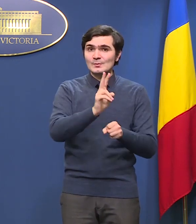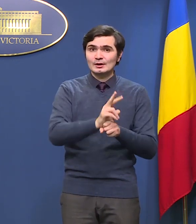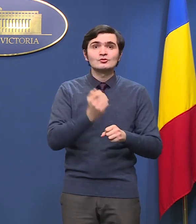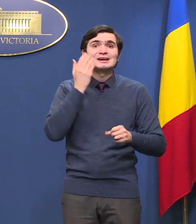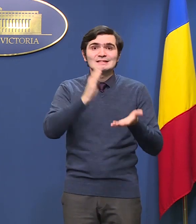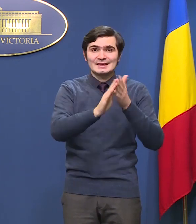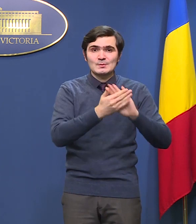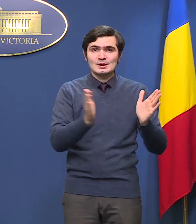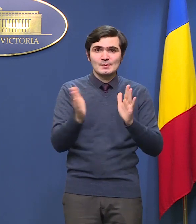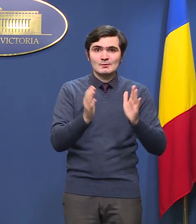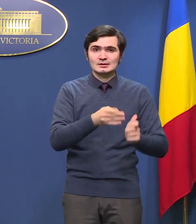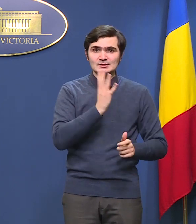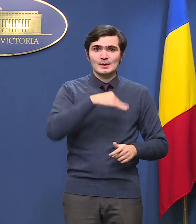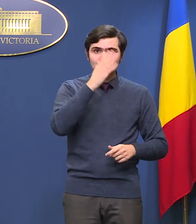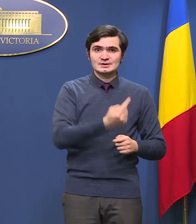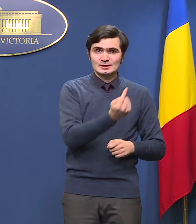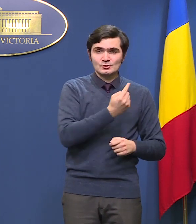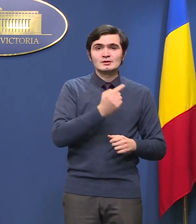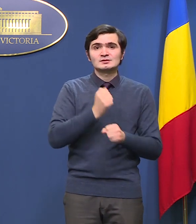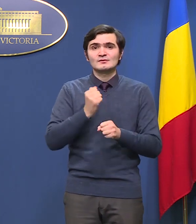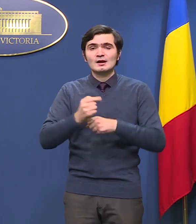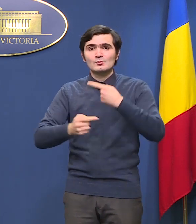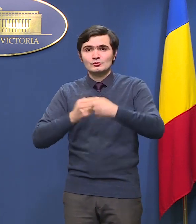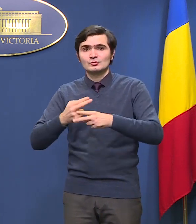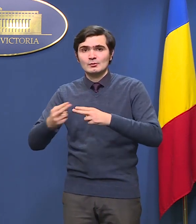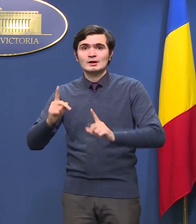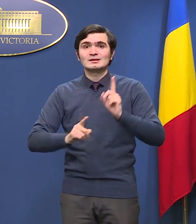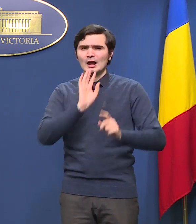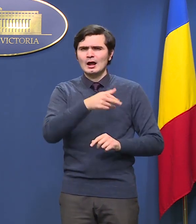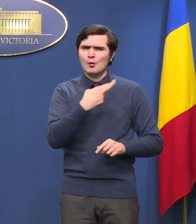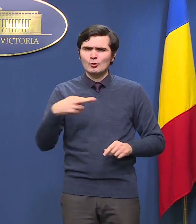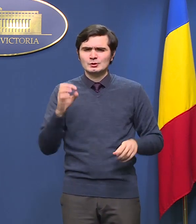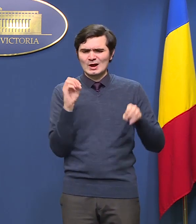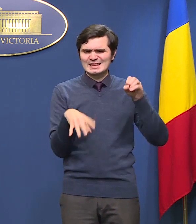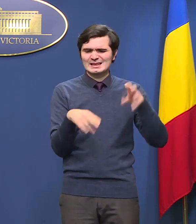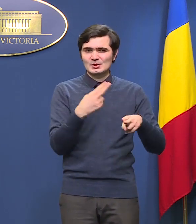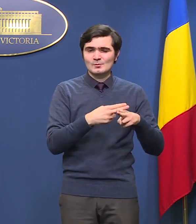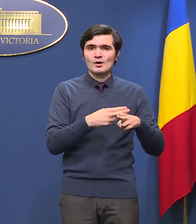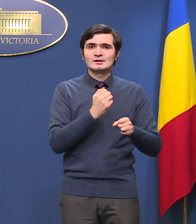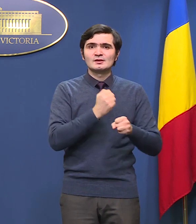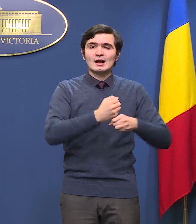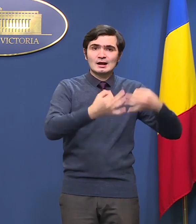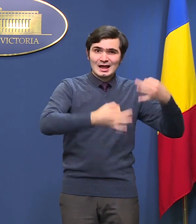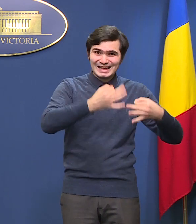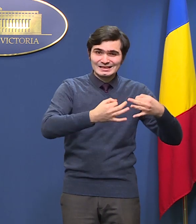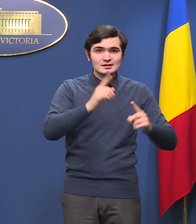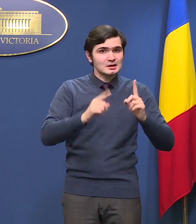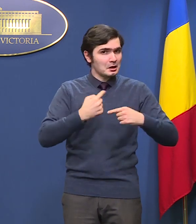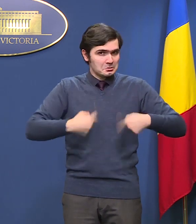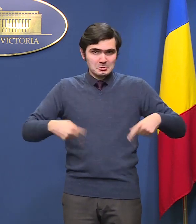de izolare să deruleze după o procedură, toți cei care au simptome să fie diagnosticați, iar cei care nu au simptome să